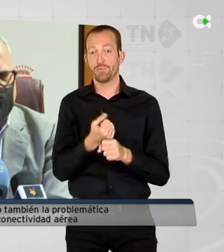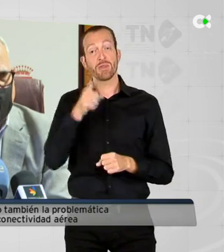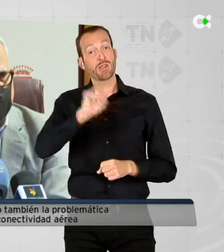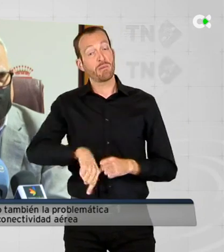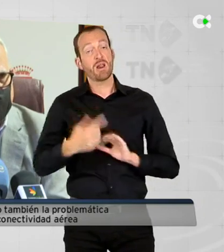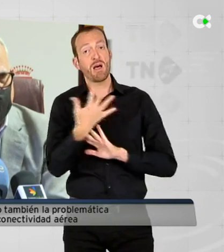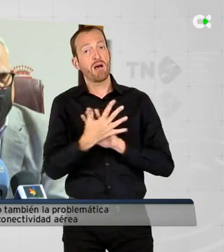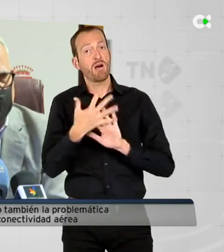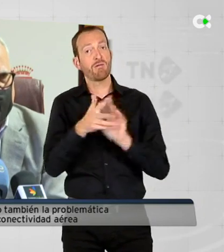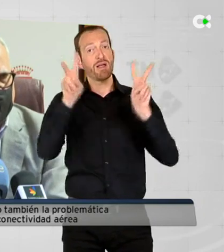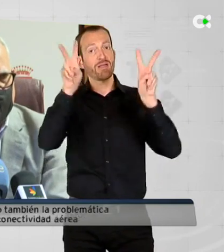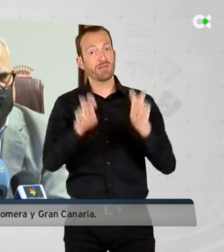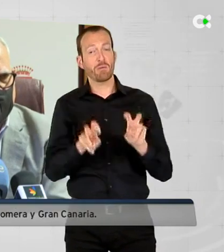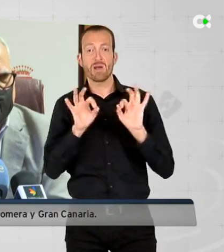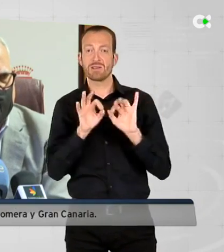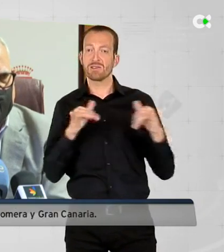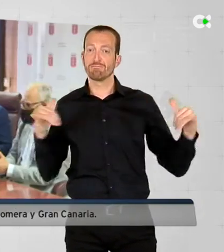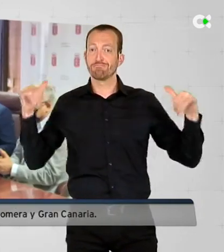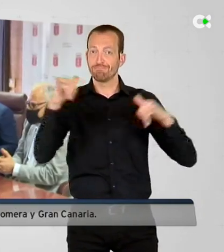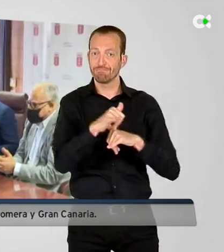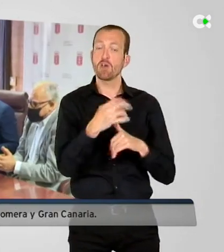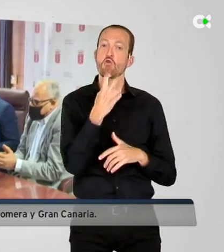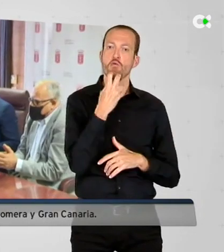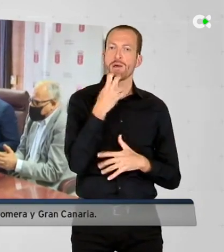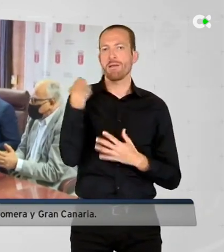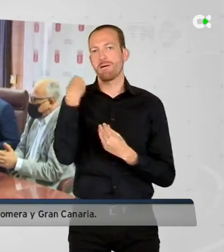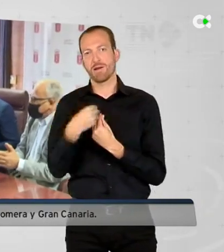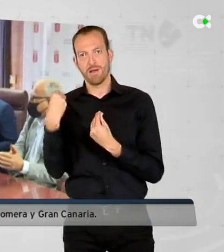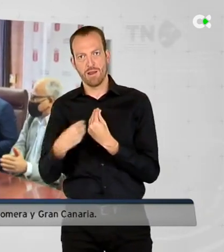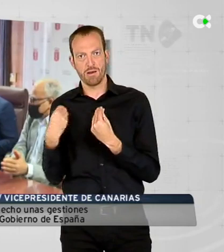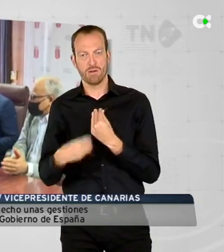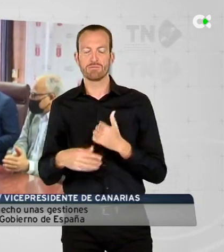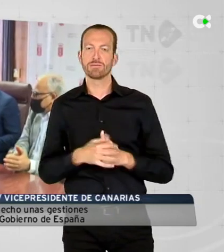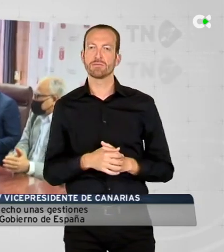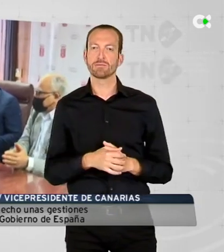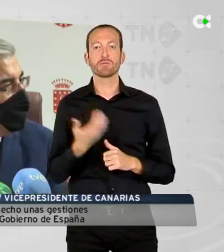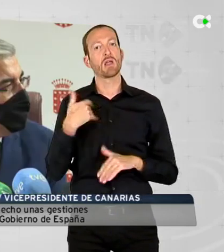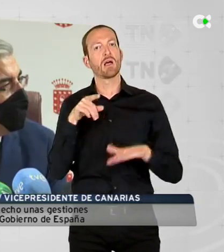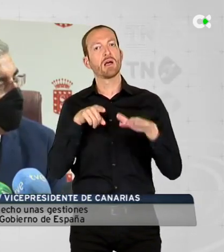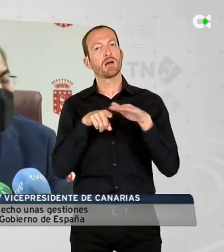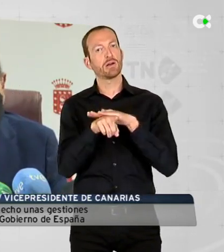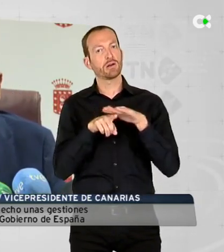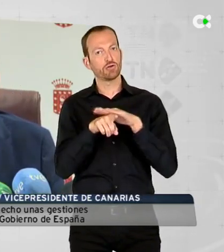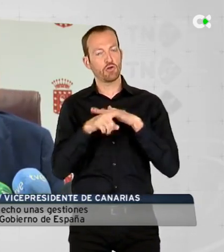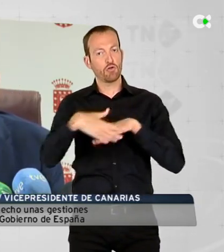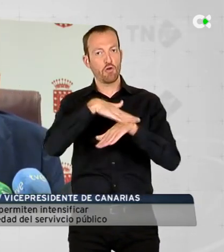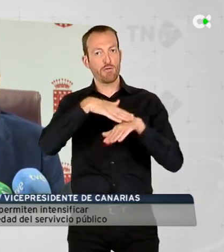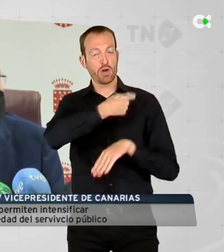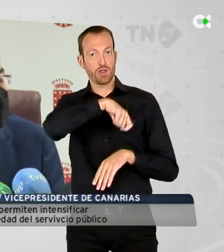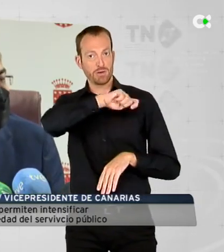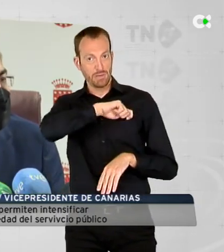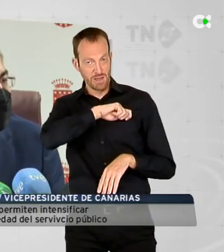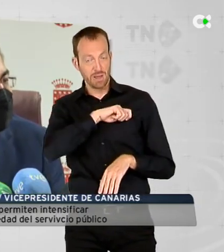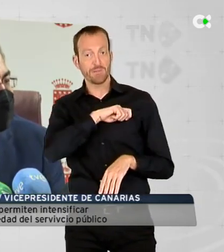la problemática de la conectividad aérea entre La Gomera y Gran Canaria. Hemos hecho unas gestiones ante el gobierno de España que nos